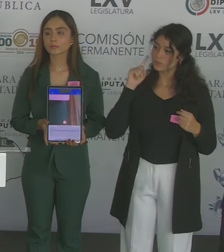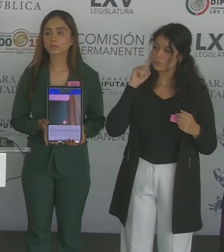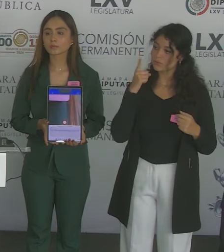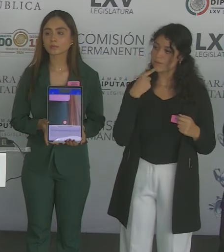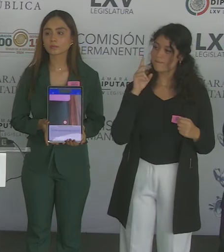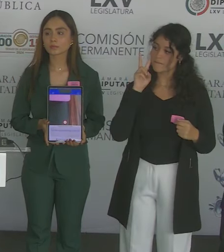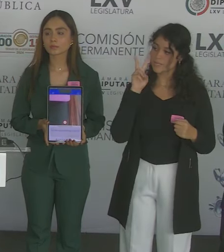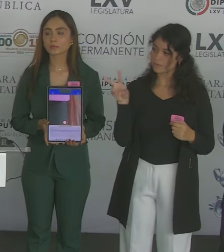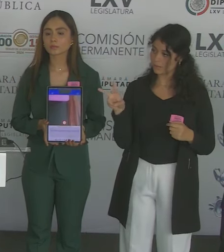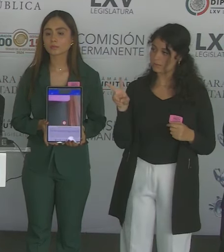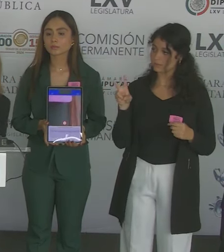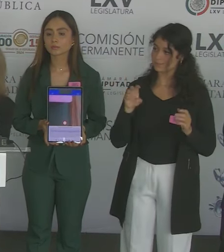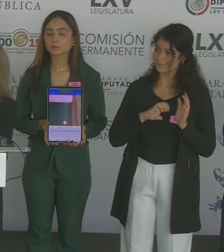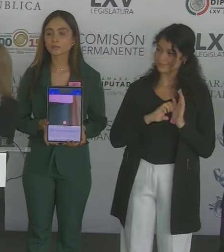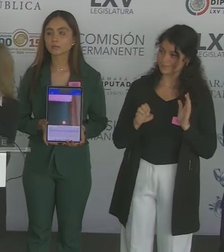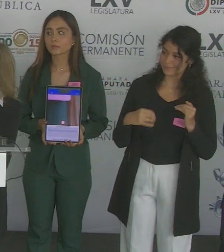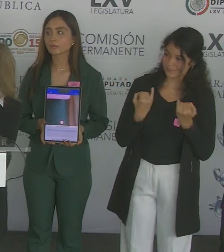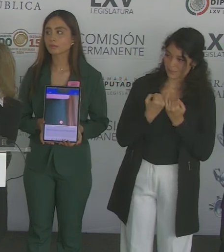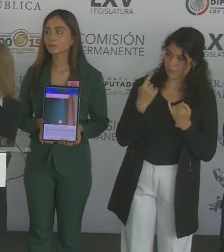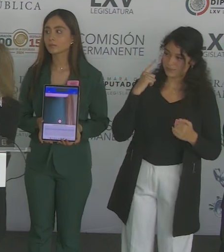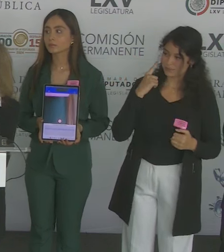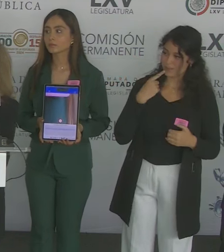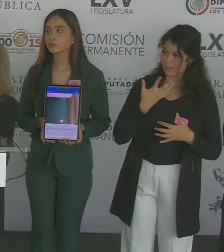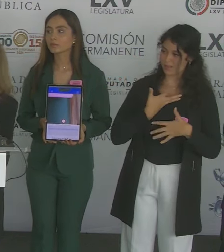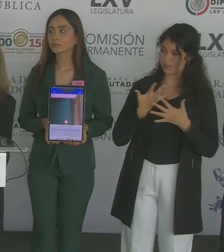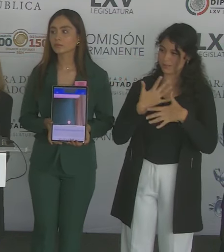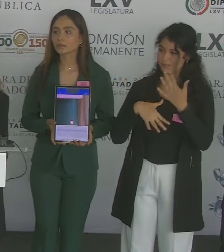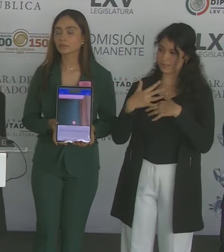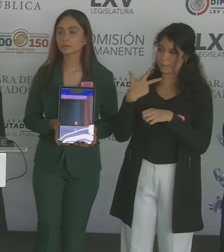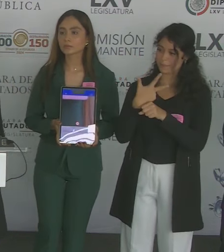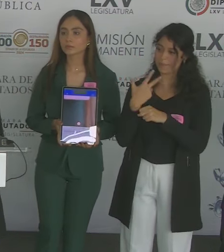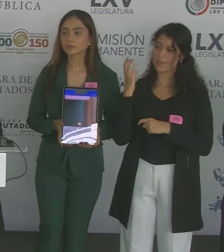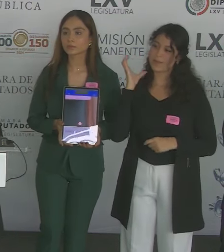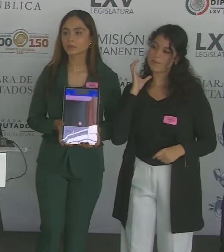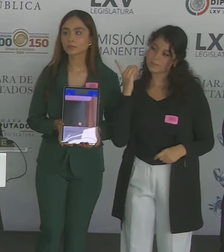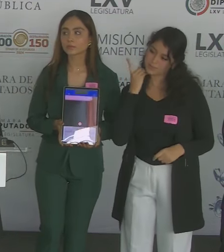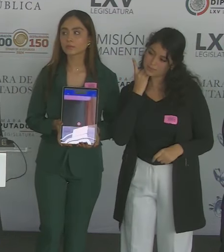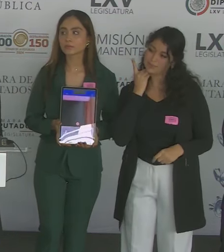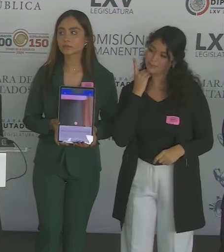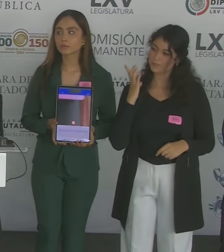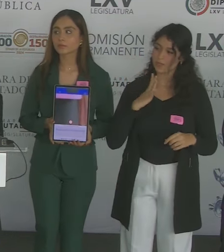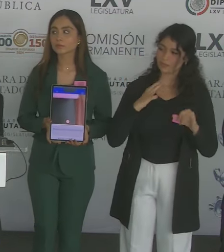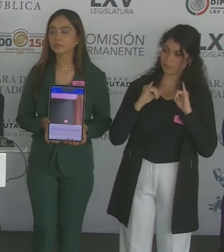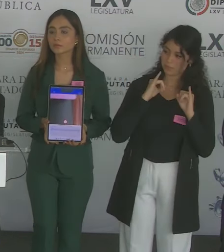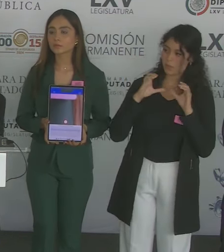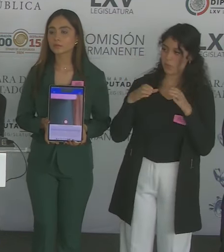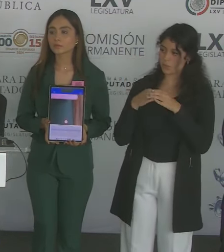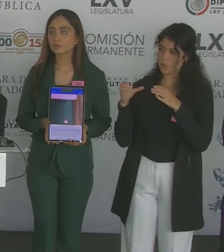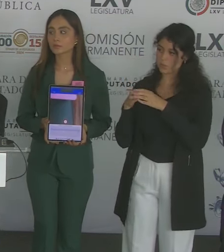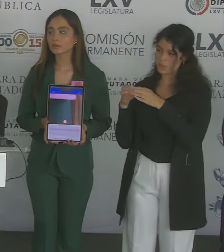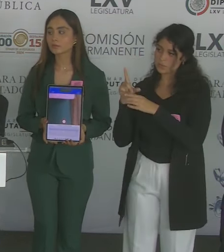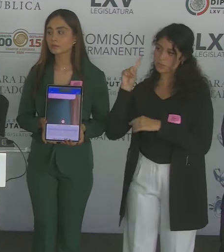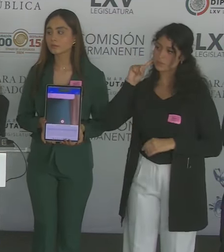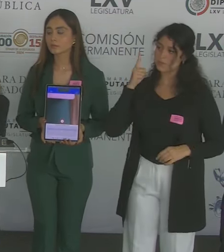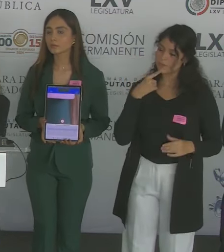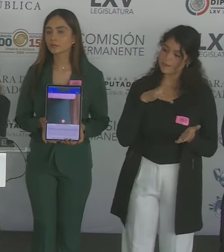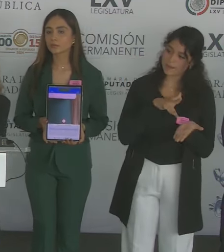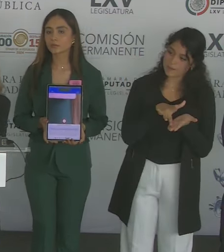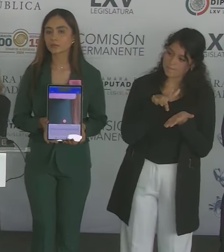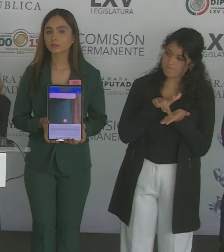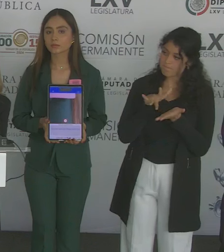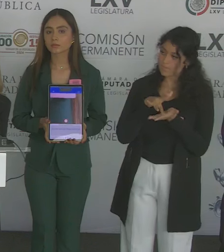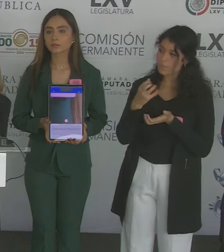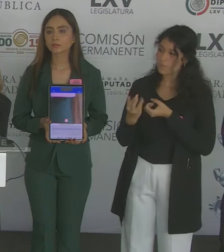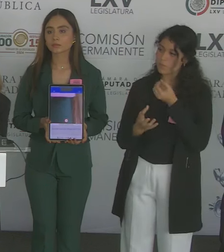como nuestra compañera como También tenemos en la cámara de diputados algunas partes de la comunidad de sordos que están apoyando a que la